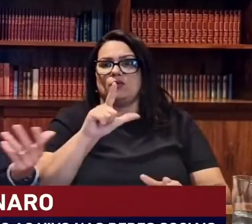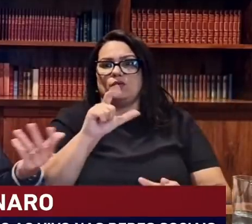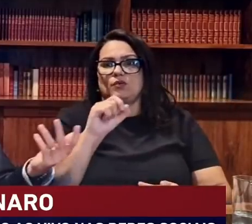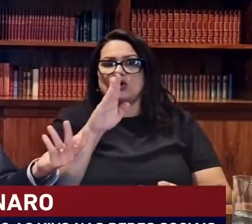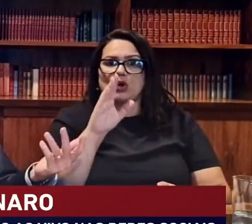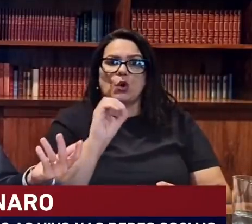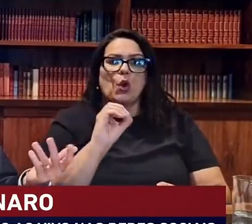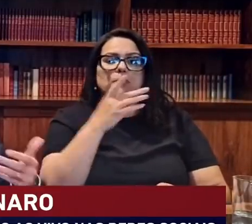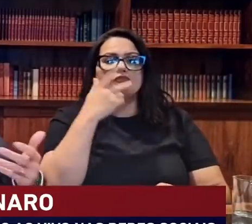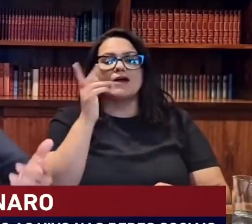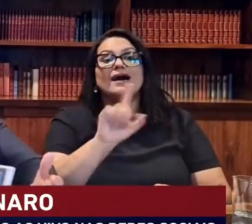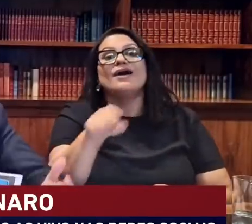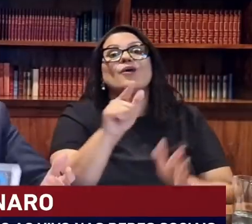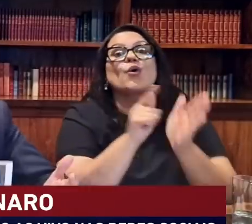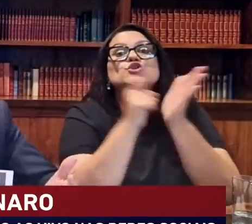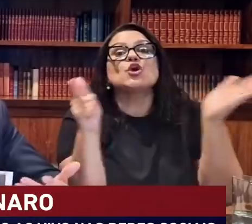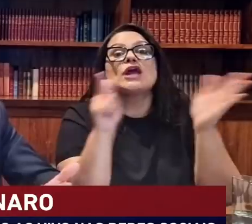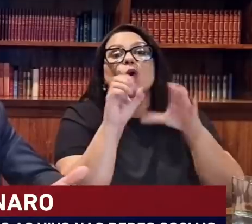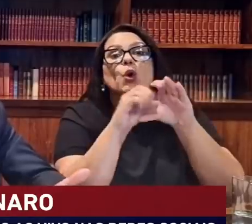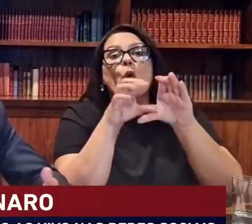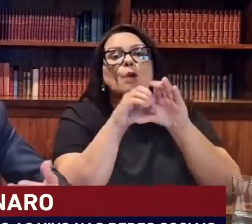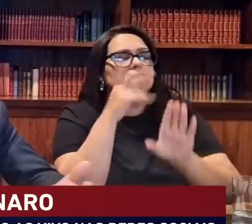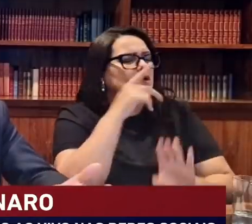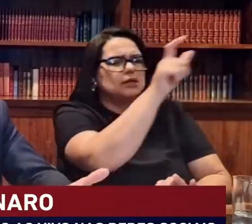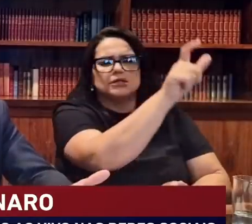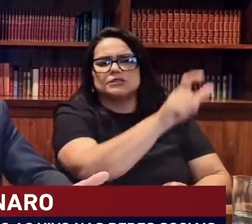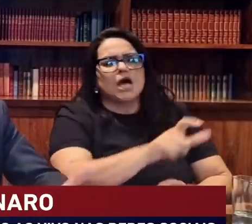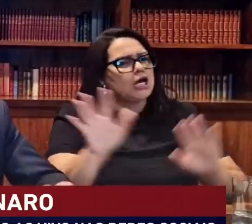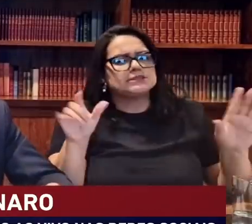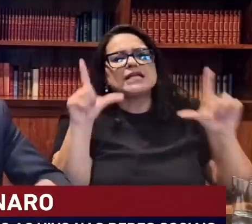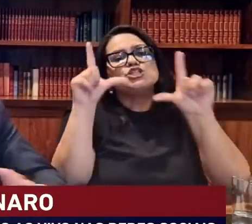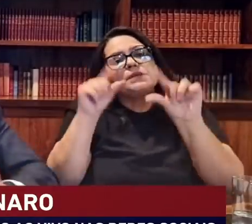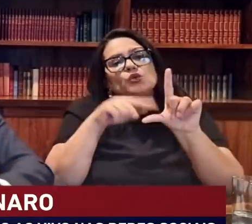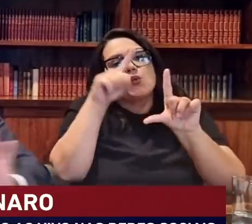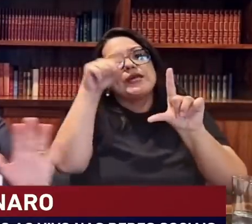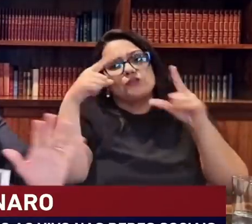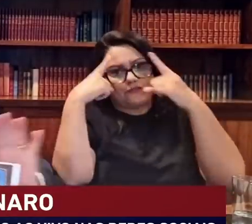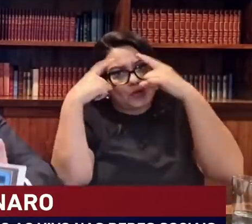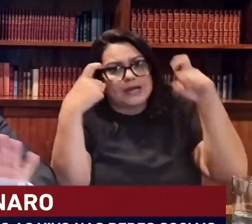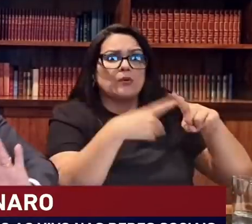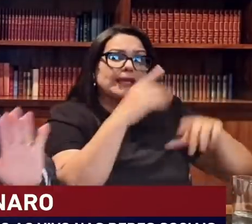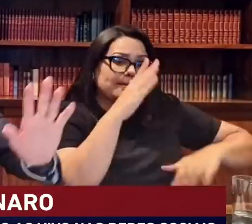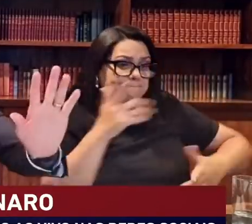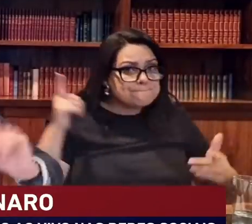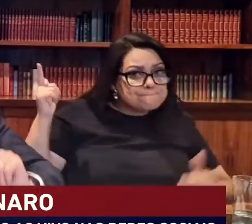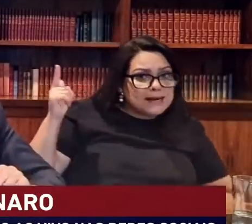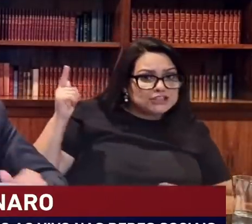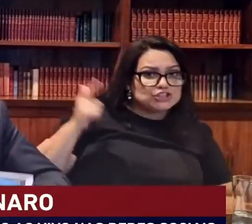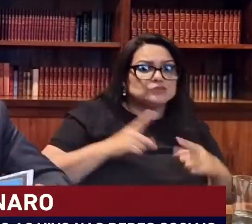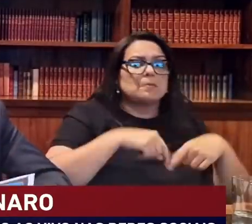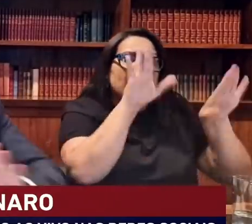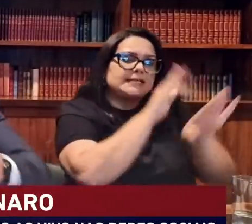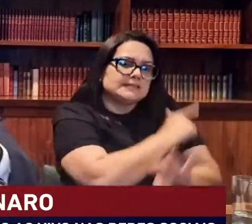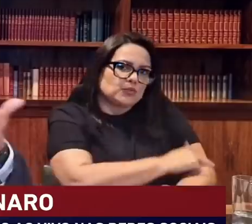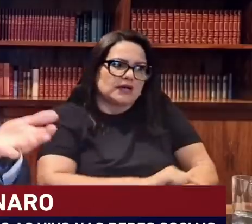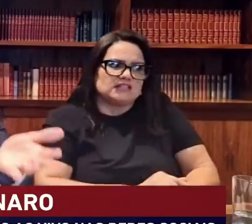mais educados, estão menos sanguinários, mais profissionais. Eles não estão querendo matar mais ninguém, não, tá? Tudo paz e amor.